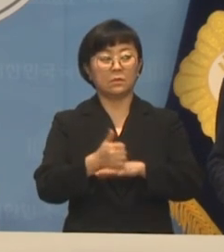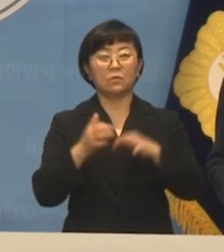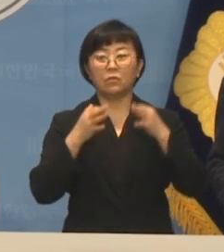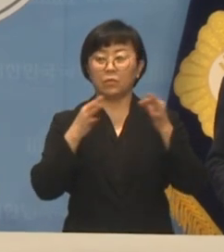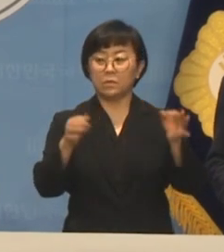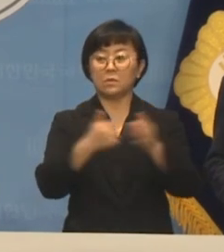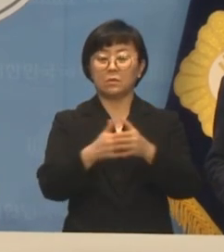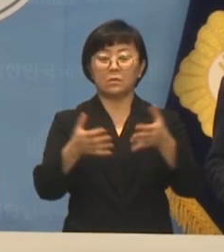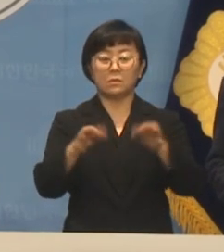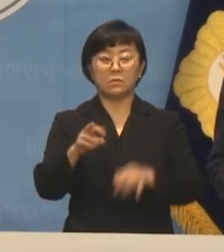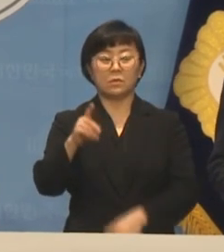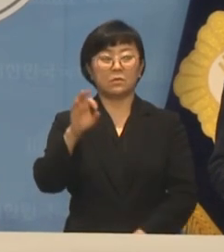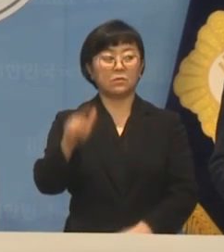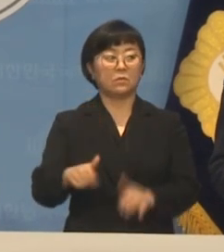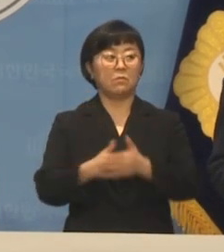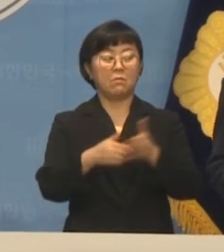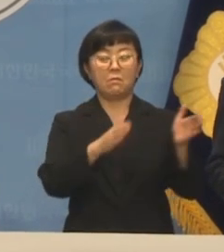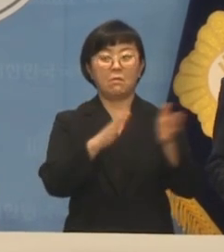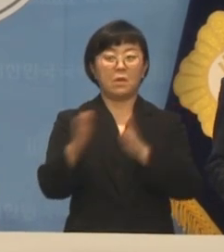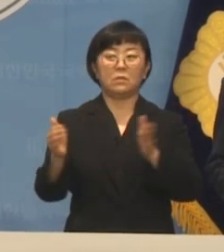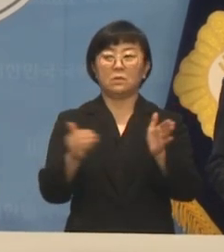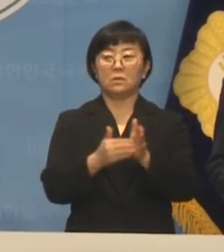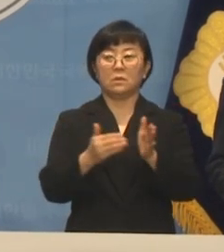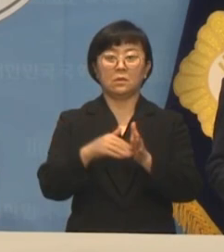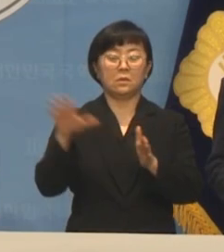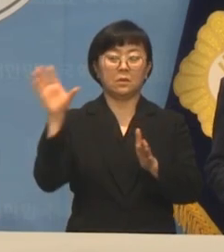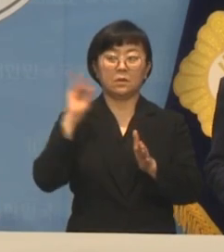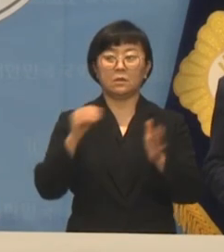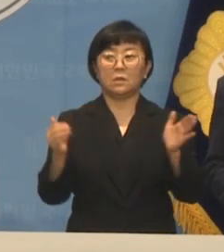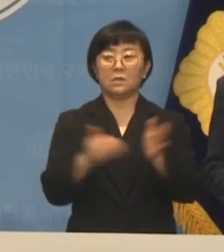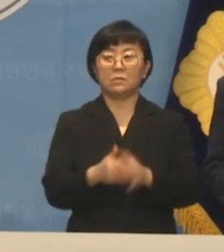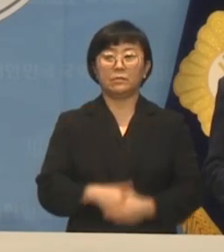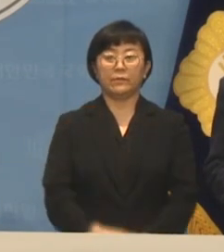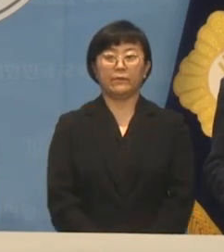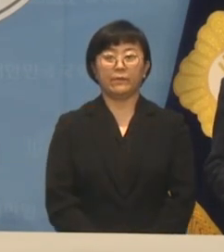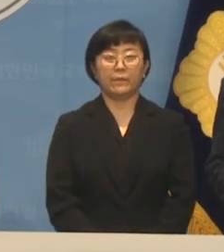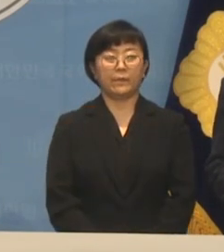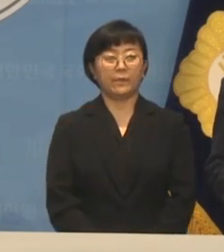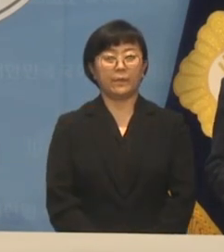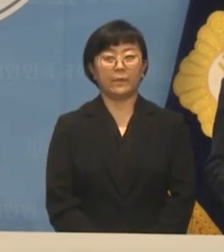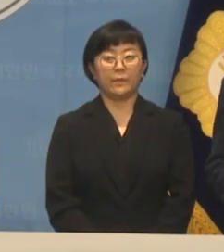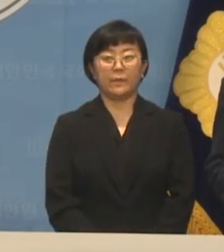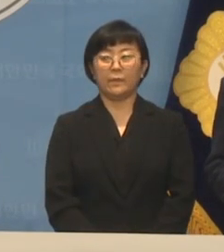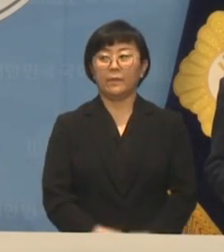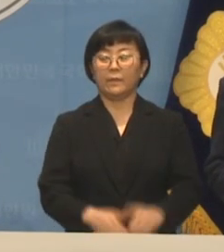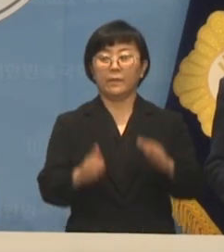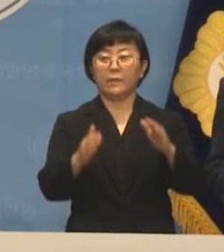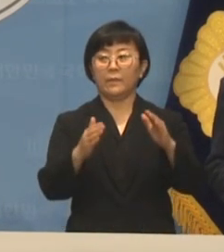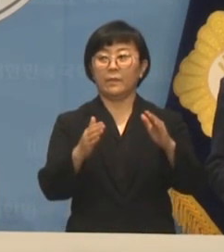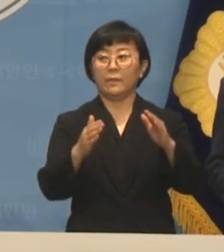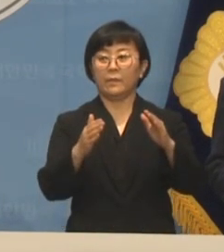외치고 김성주 의원님의 마무리 발언 듣고 오늘 기자회견을 마치도록 하겠습니다.